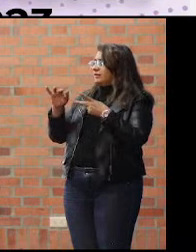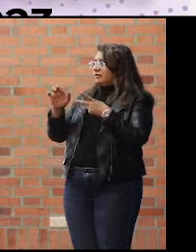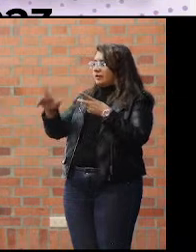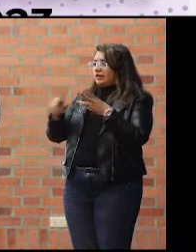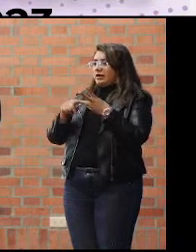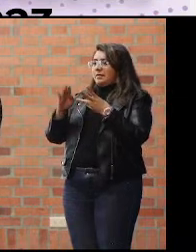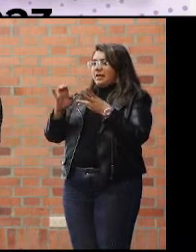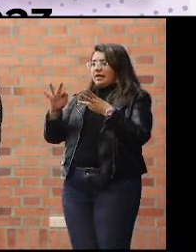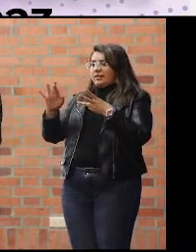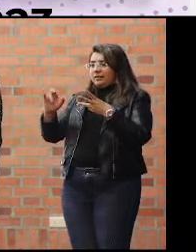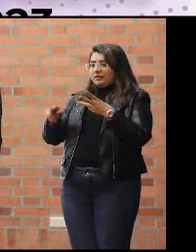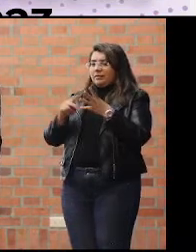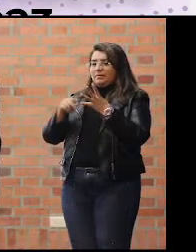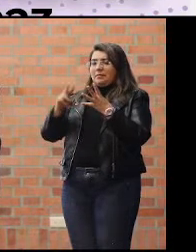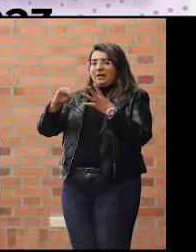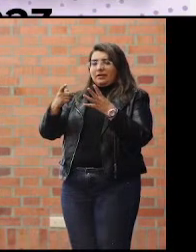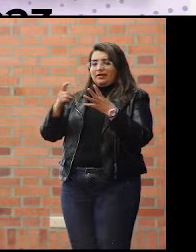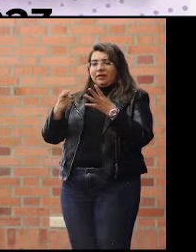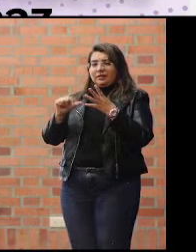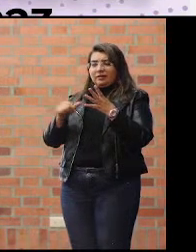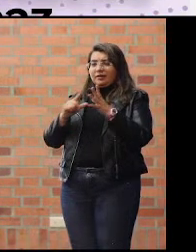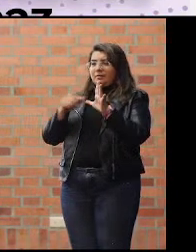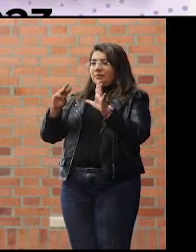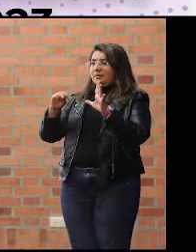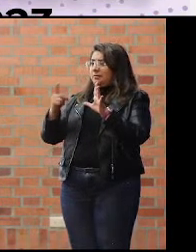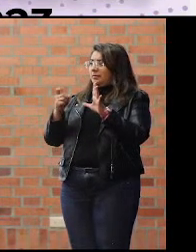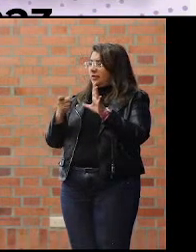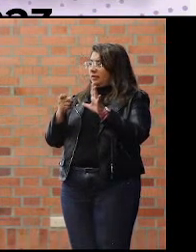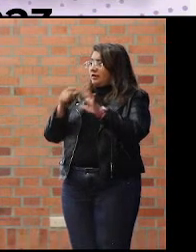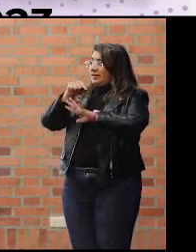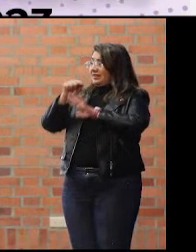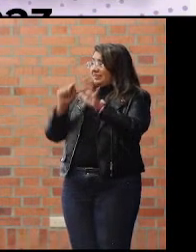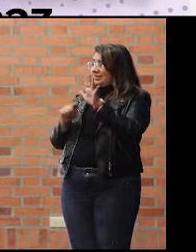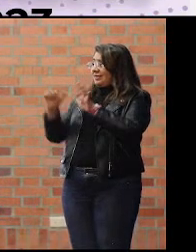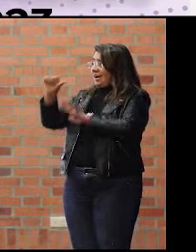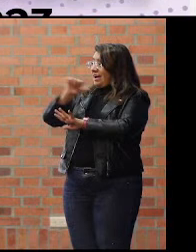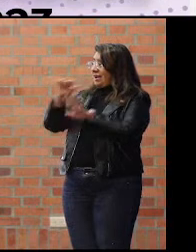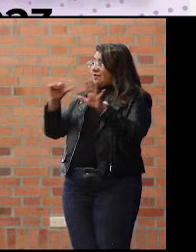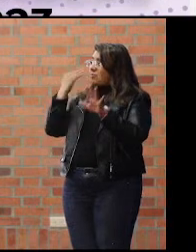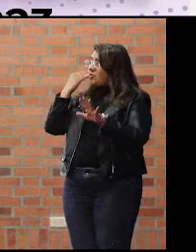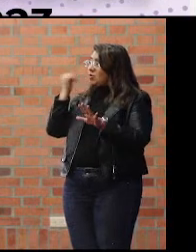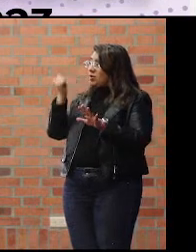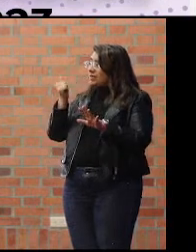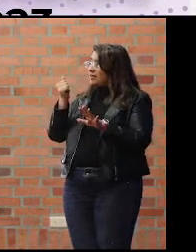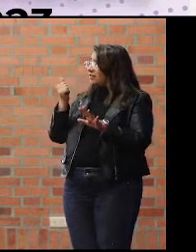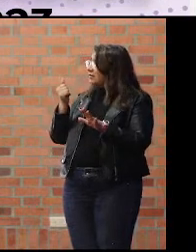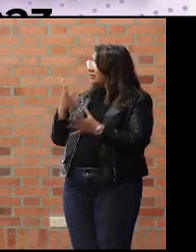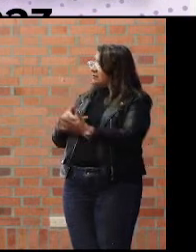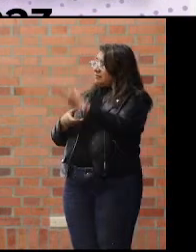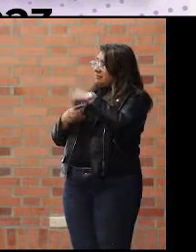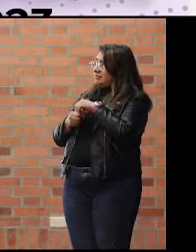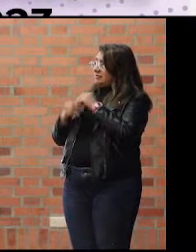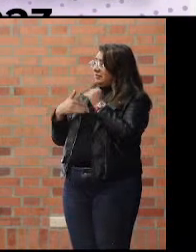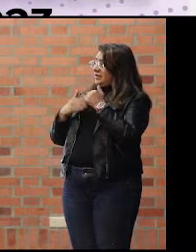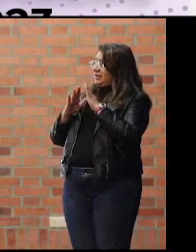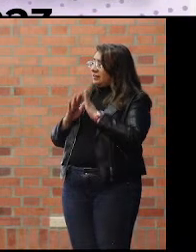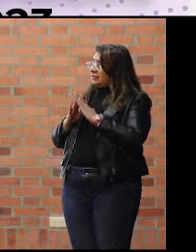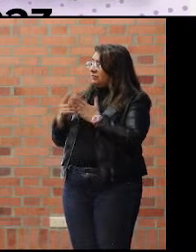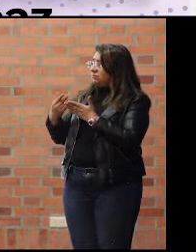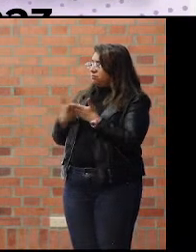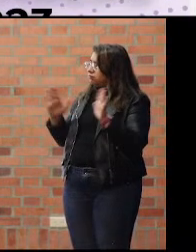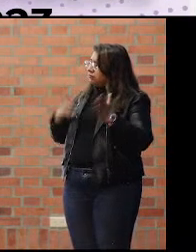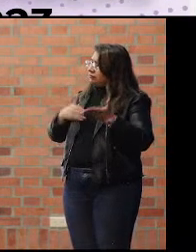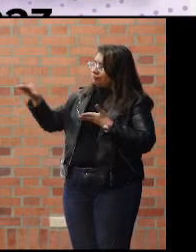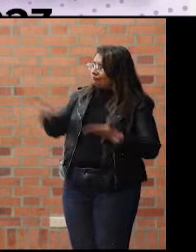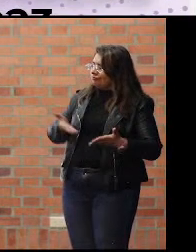a Beatriz a Magdalena Amara nos juntamos en mi casa en lo que fue también un espacio para